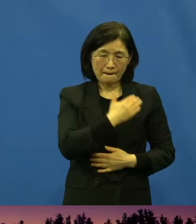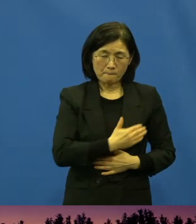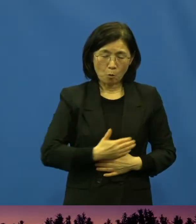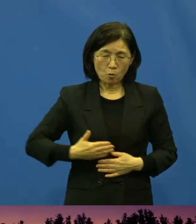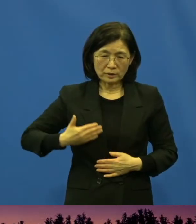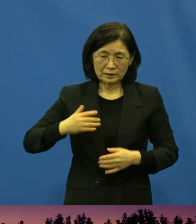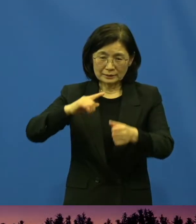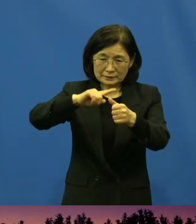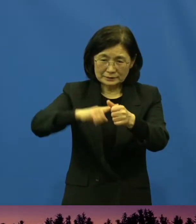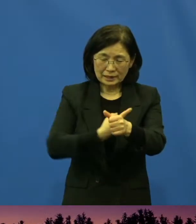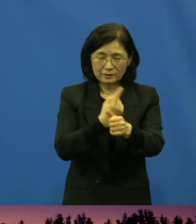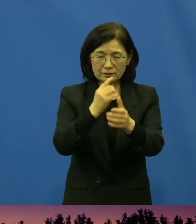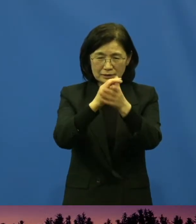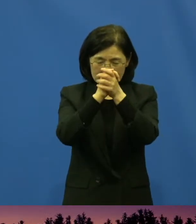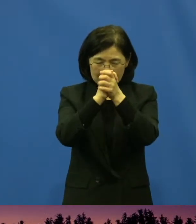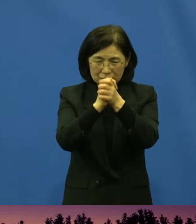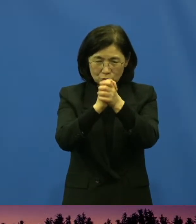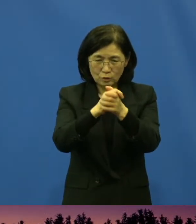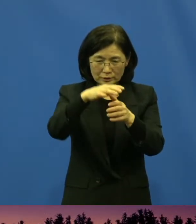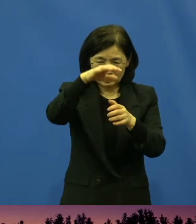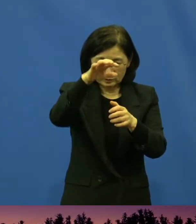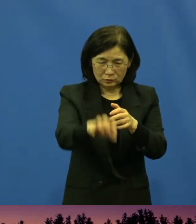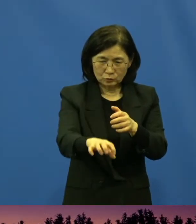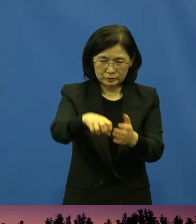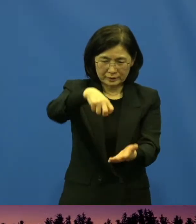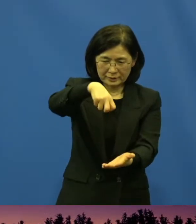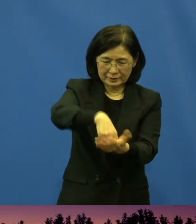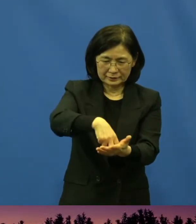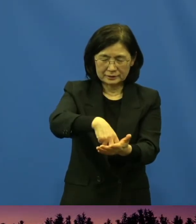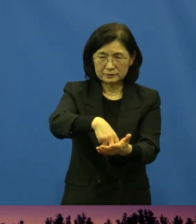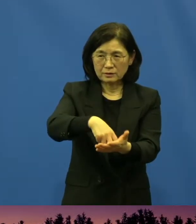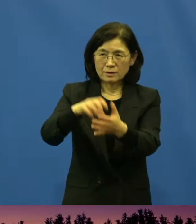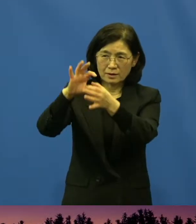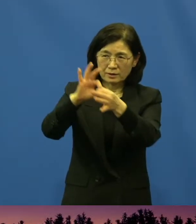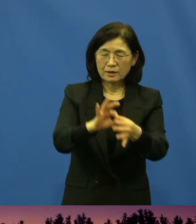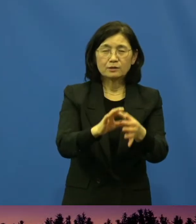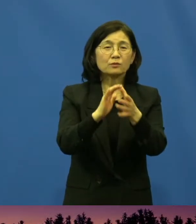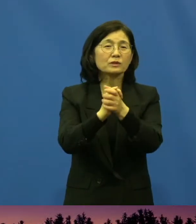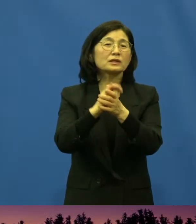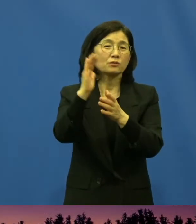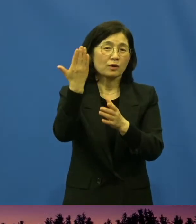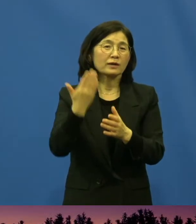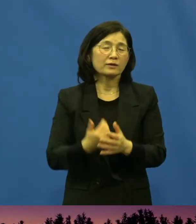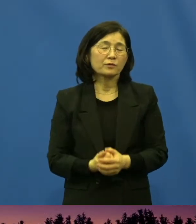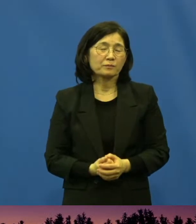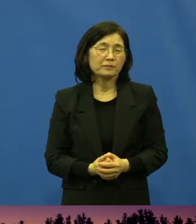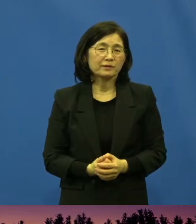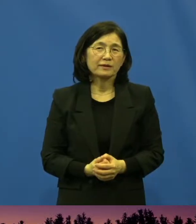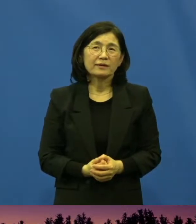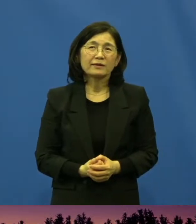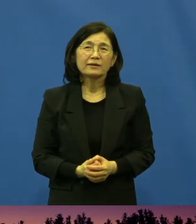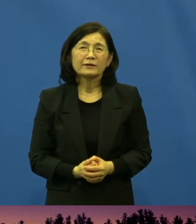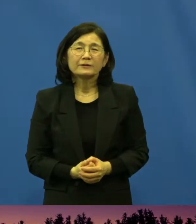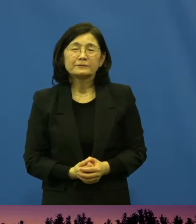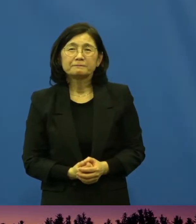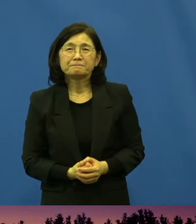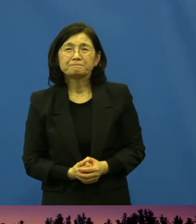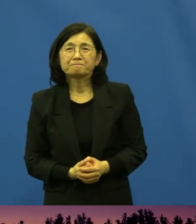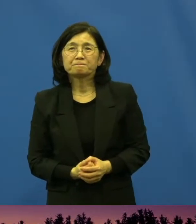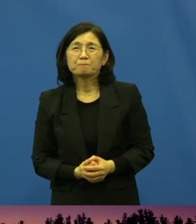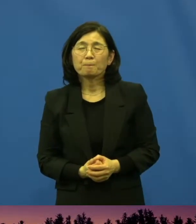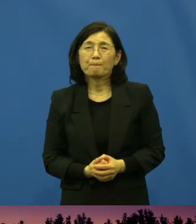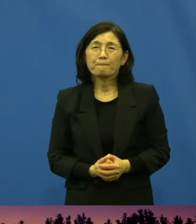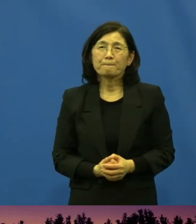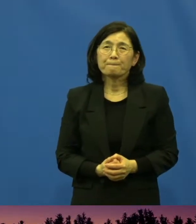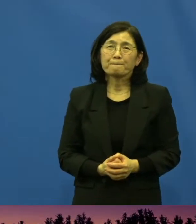마음과 일치를 이루어요. 그러니까 안 오기 힘들어. 나중에는 안 오기 힘들어요.